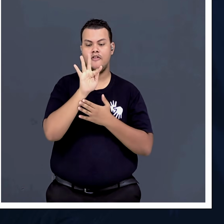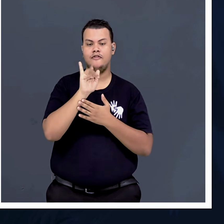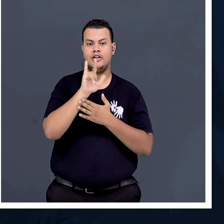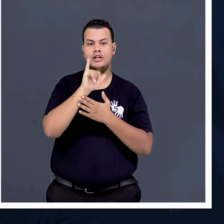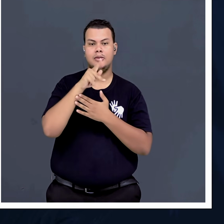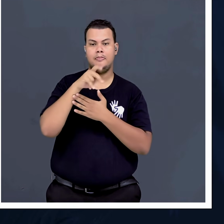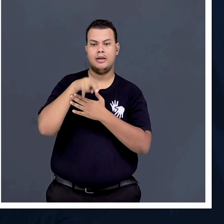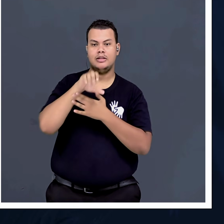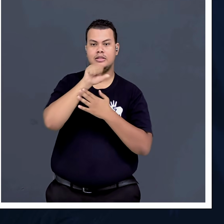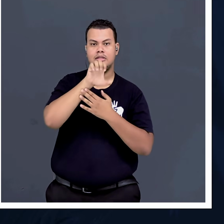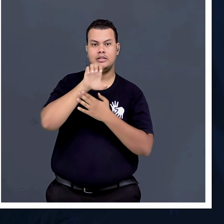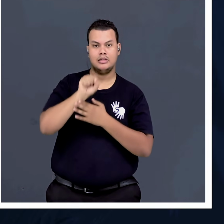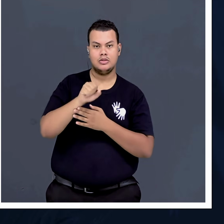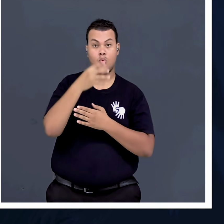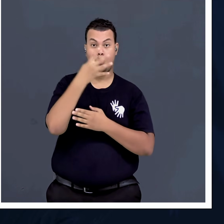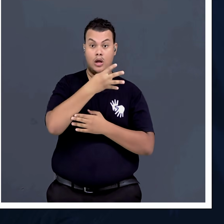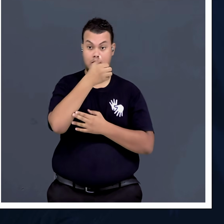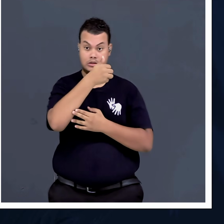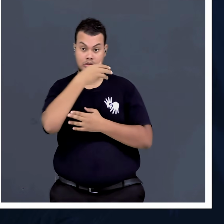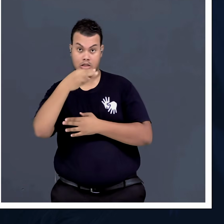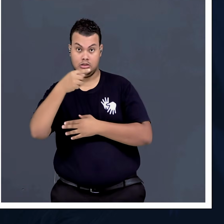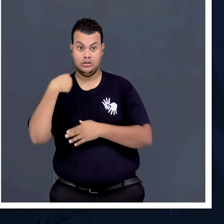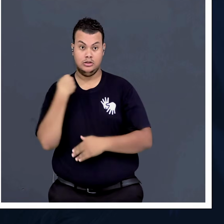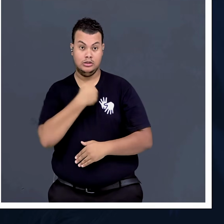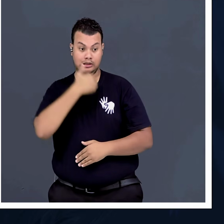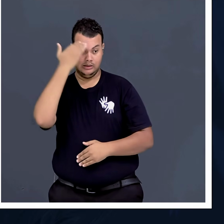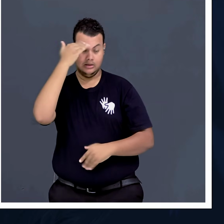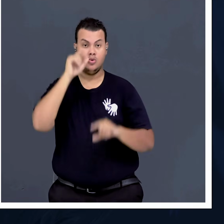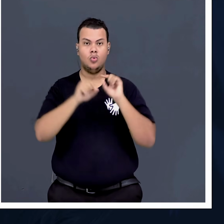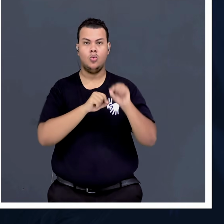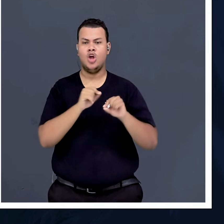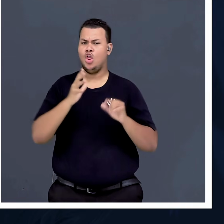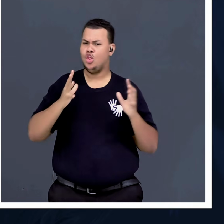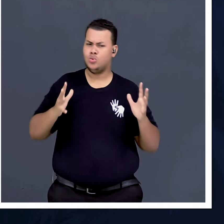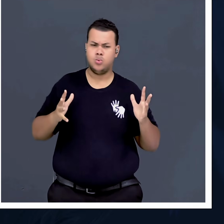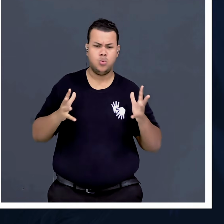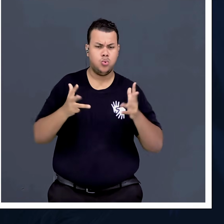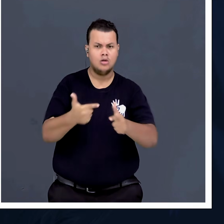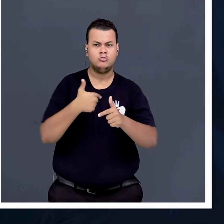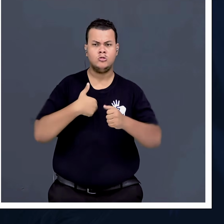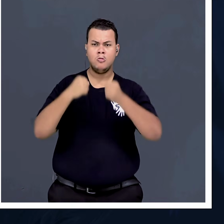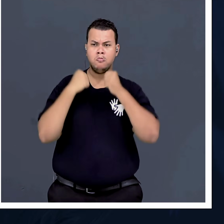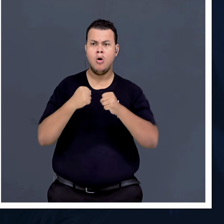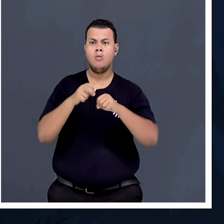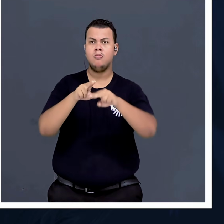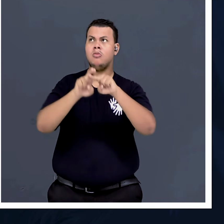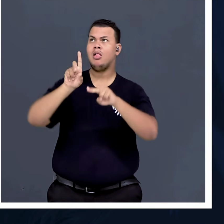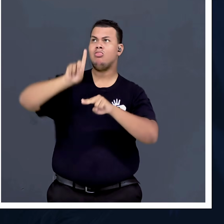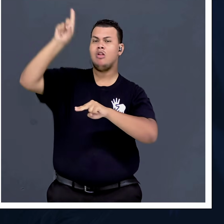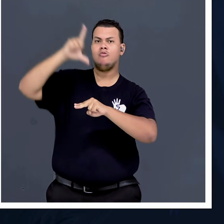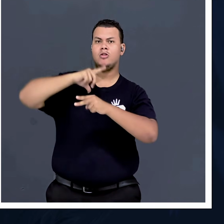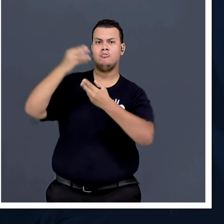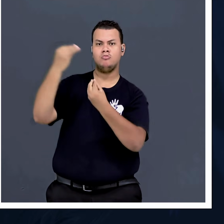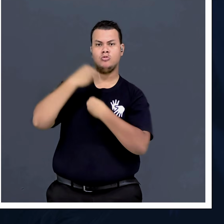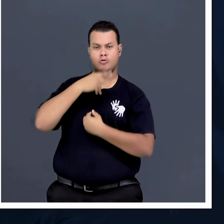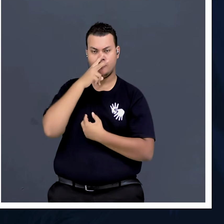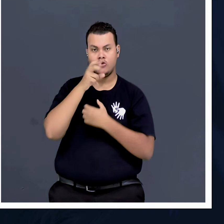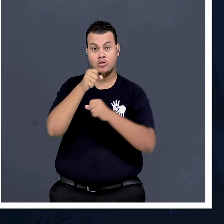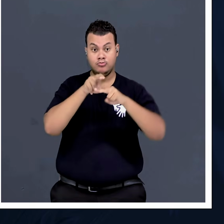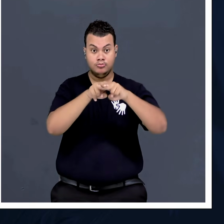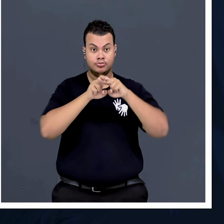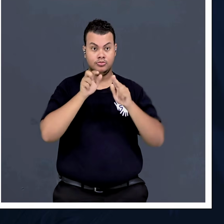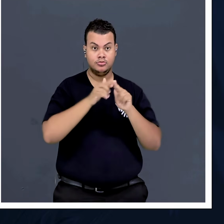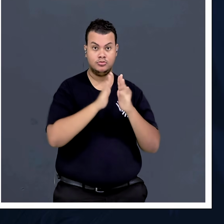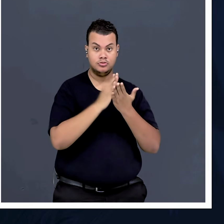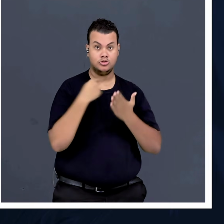4,13, que nós vamos entender, tudo posso naquele que me fortalece. É por meio da palavra que nós